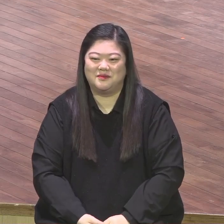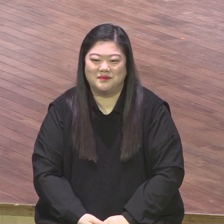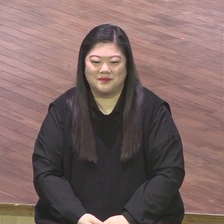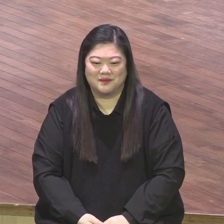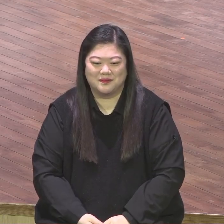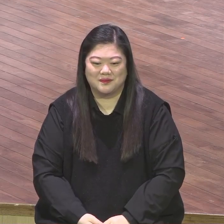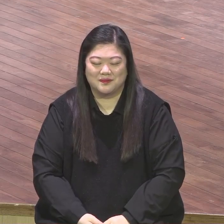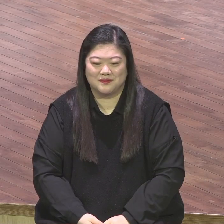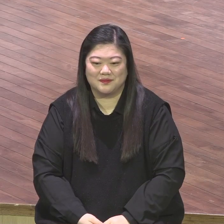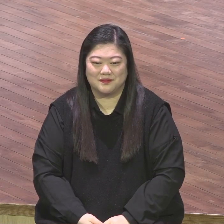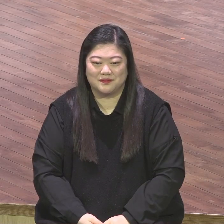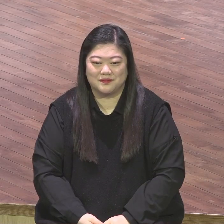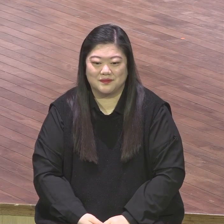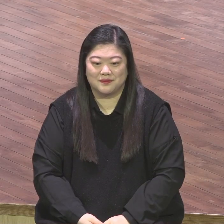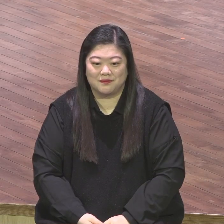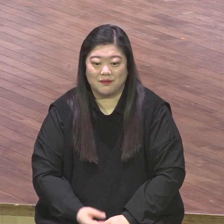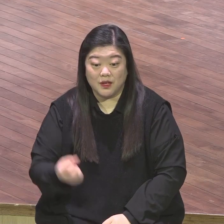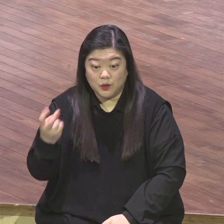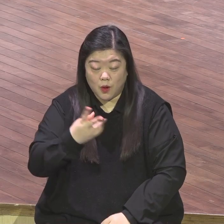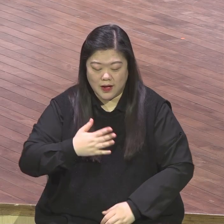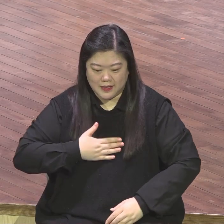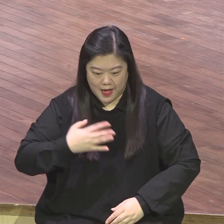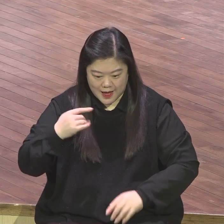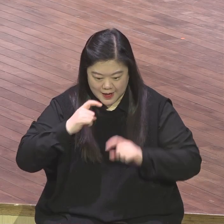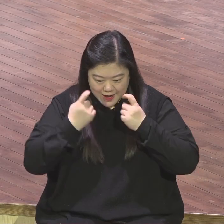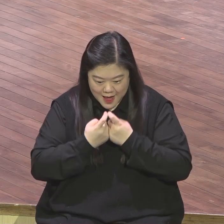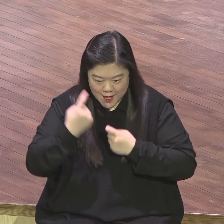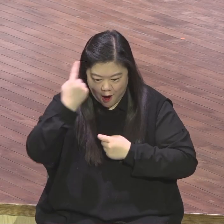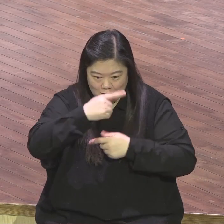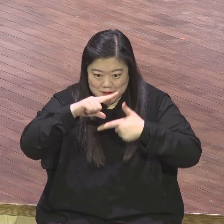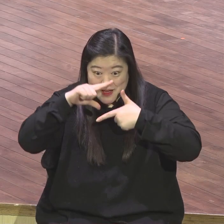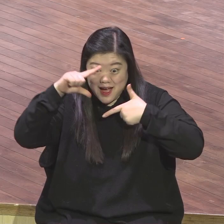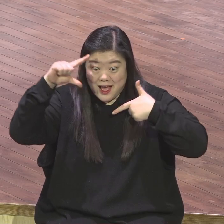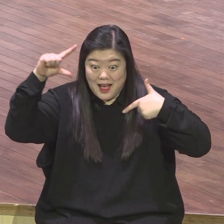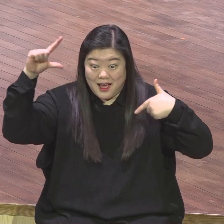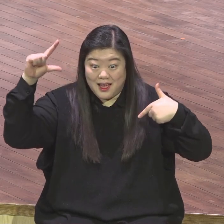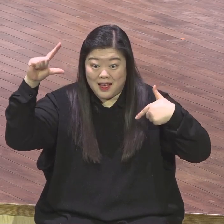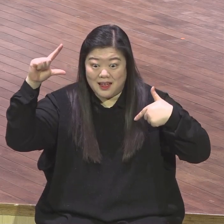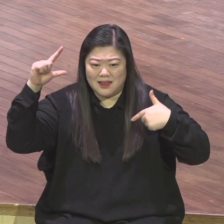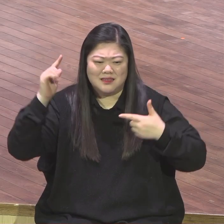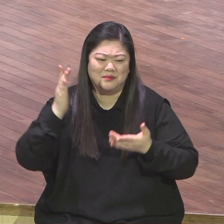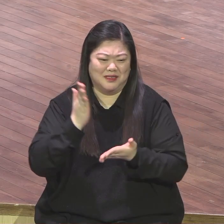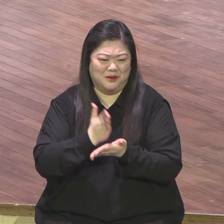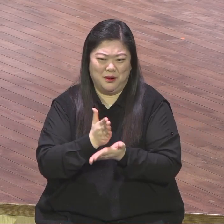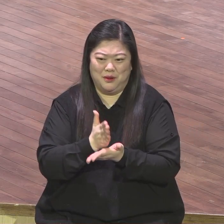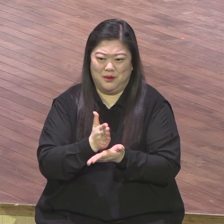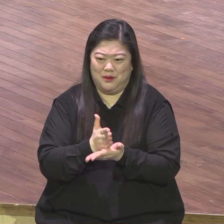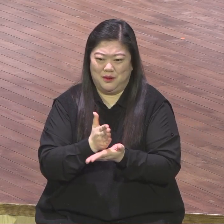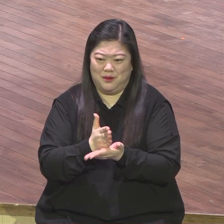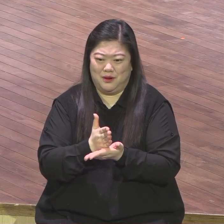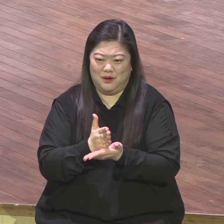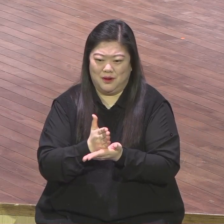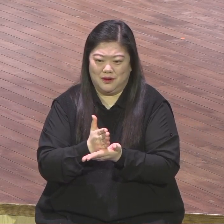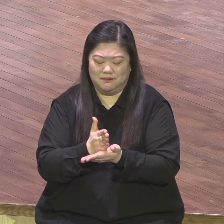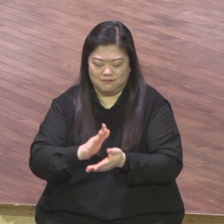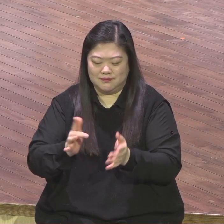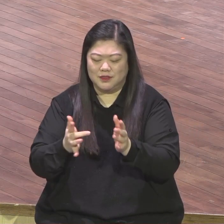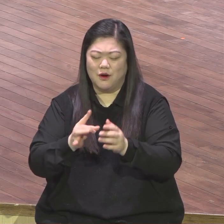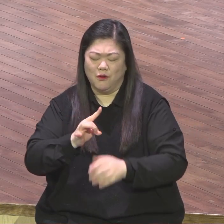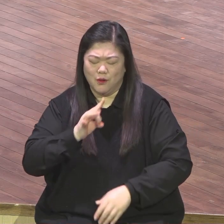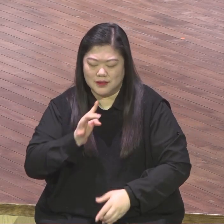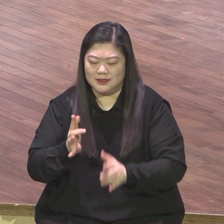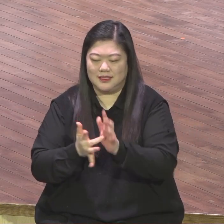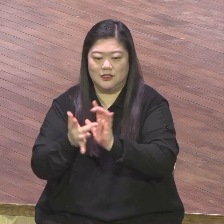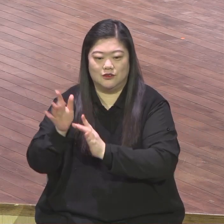이제는 자기 의를 드러내는 삶이 아니고 나를 나타내는 삶이 아니라 예수 그리스도의